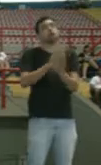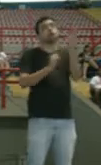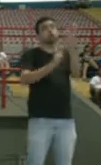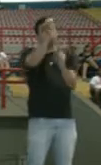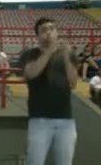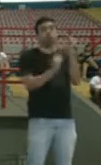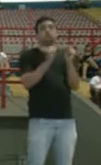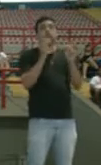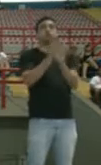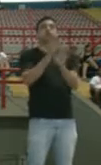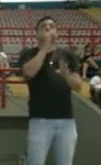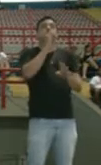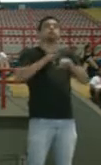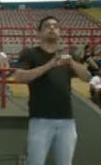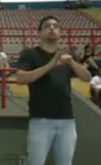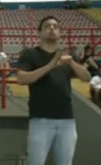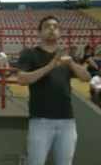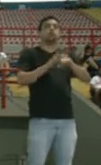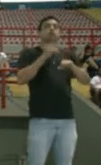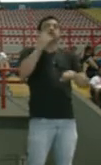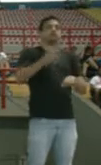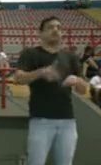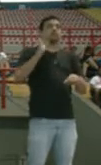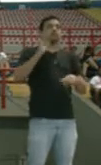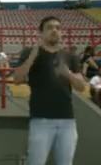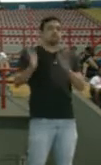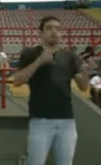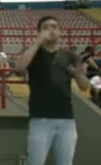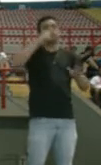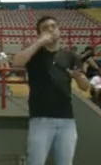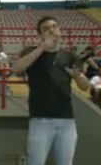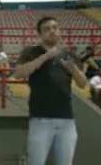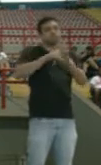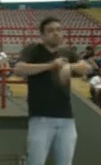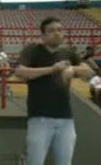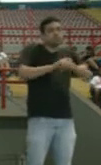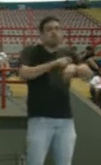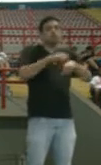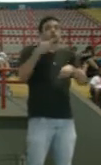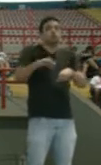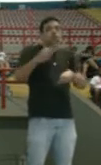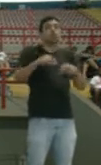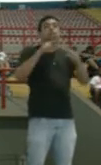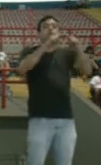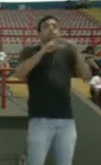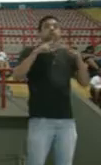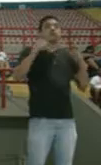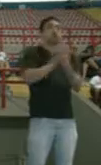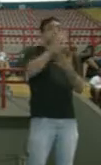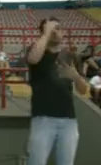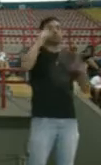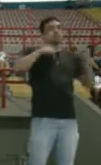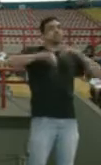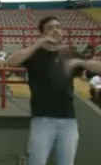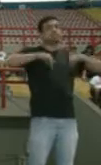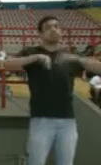Industrial, doenças que a gente chama de lesão por esforço repetitivo, tá? Muita gente vai entrar em